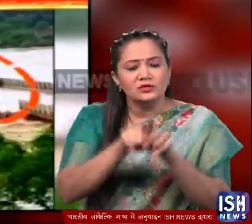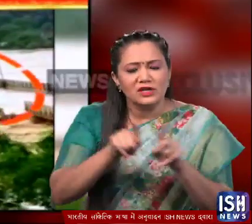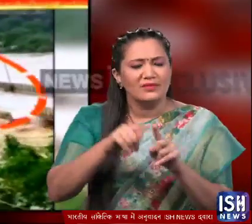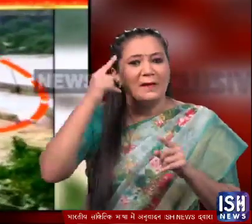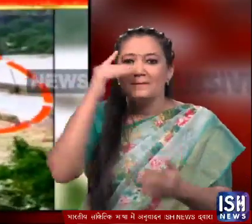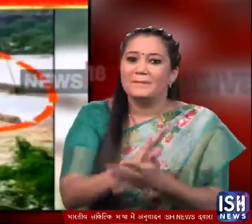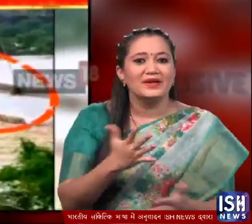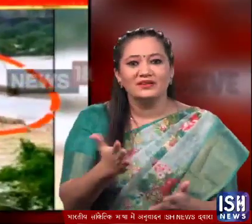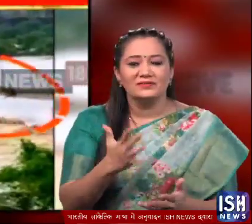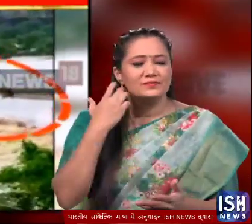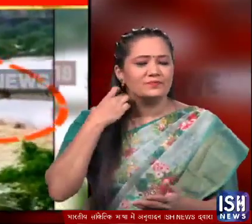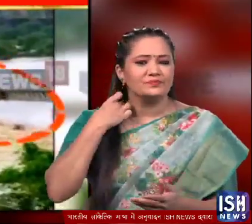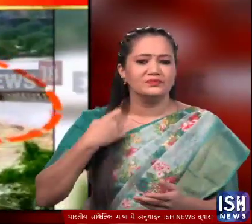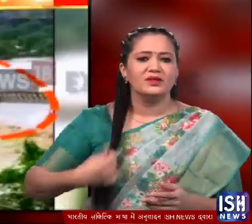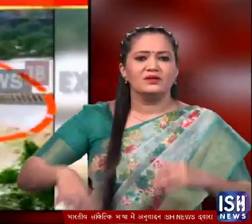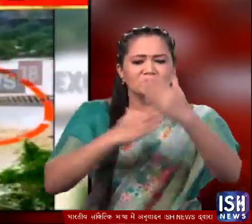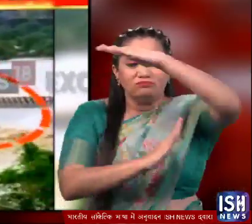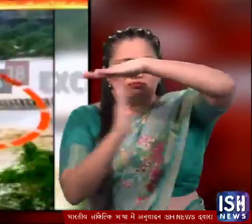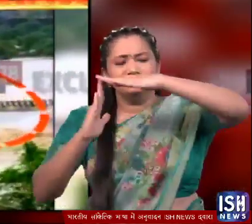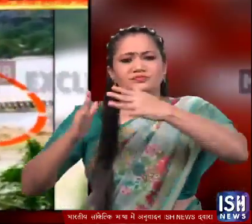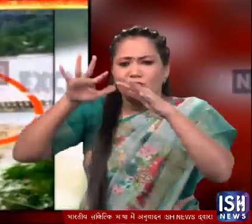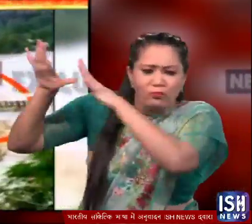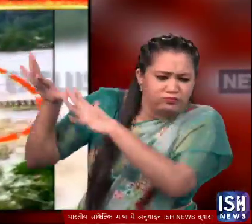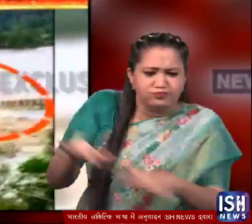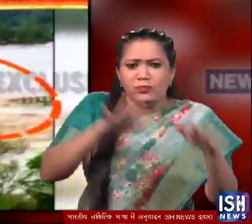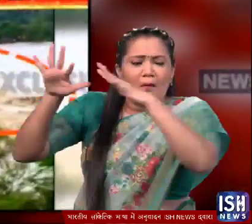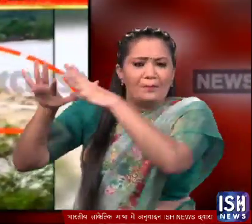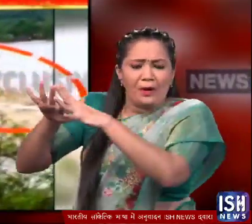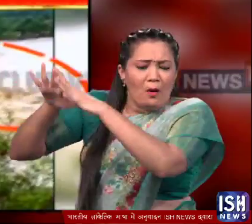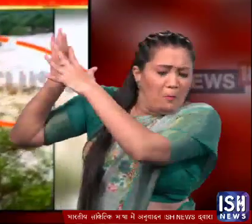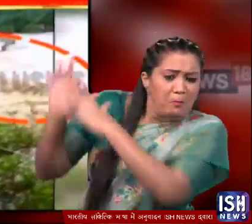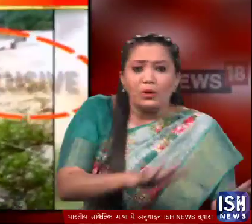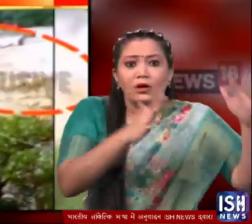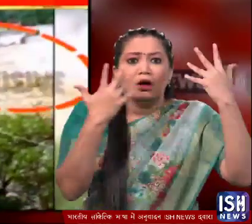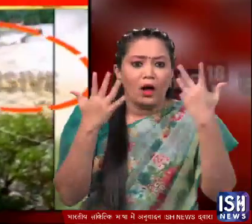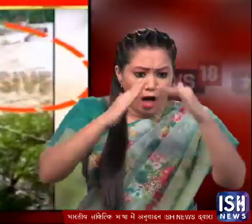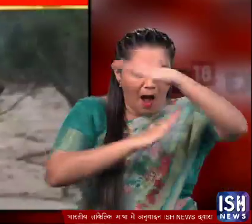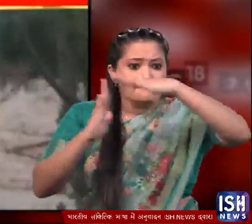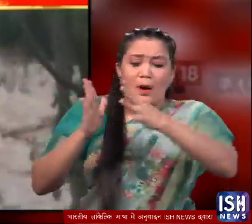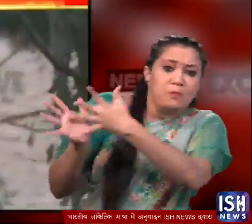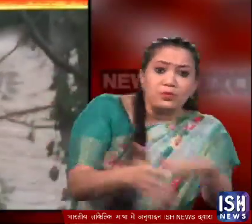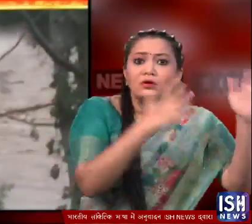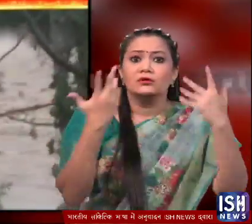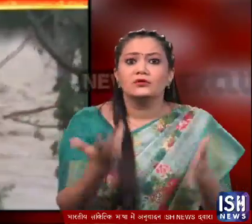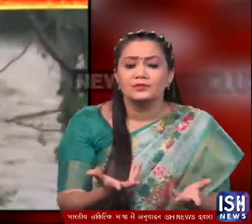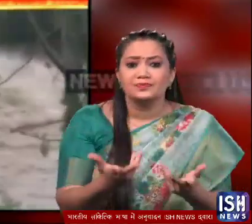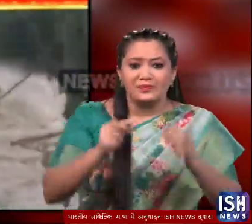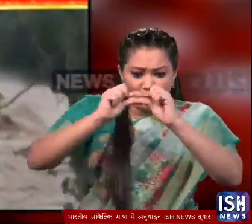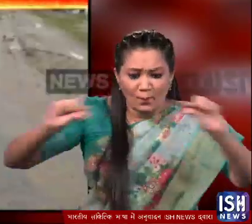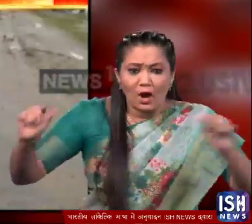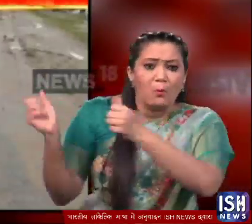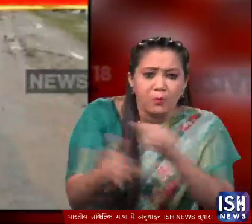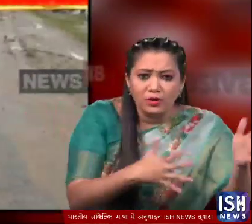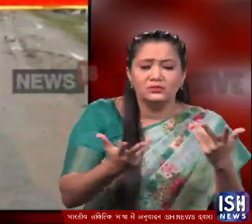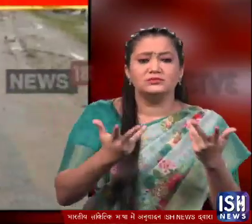यकीन करना मुश्किल हो गया कि एक पुल आखिर नदी की लहरों से टकराकर लहरों के साथ बह कैसे सकता है। कहीं कहीं तो पुल की रेलिंग बह